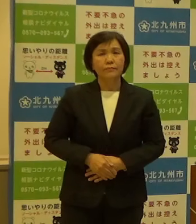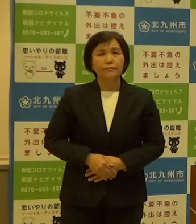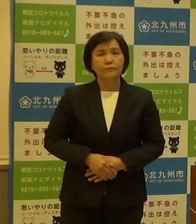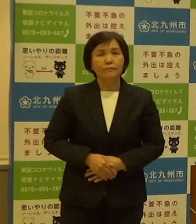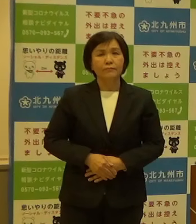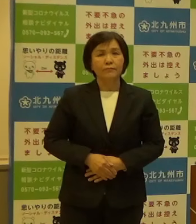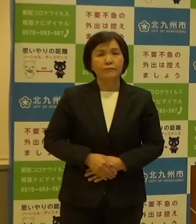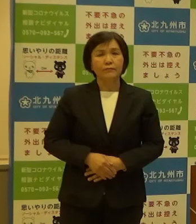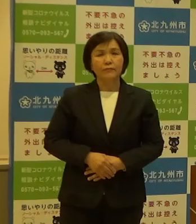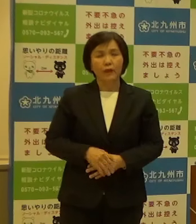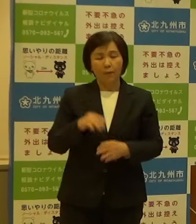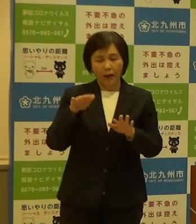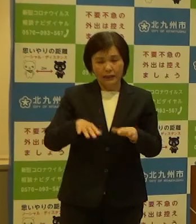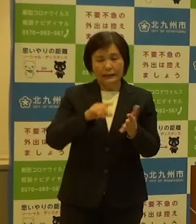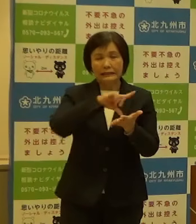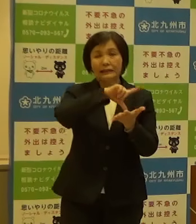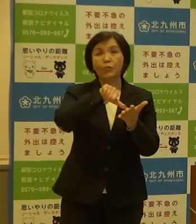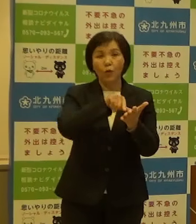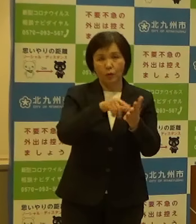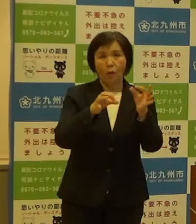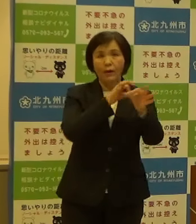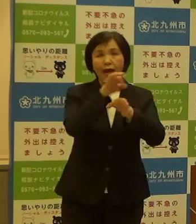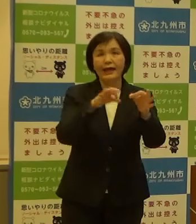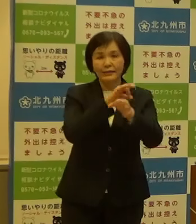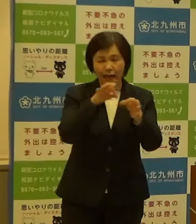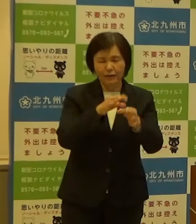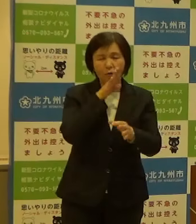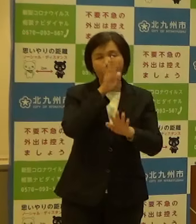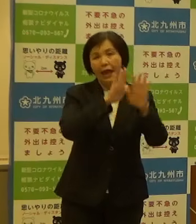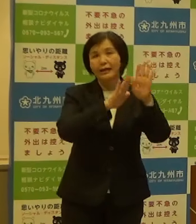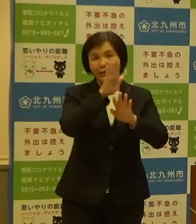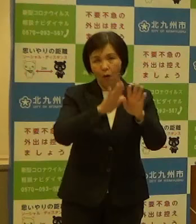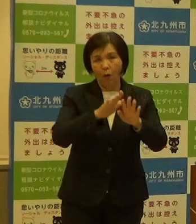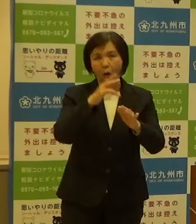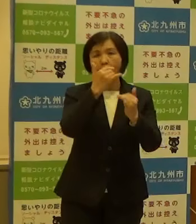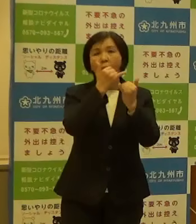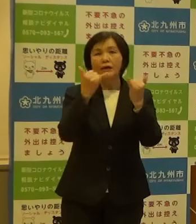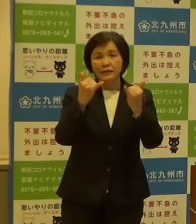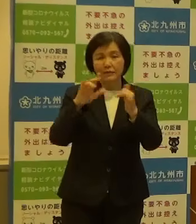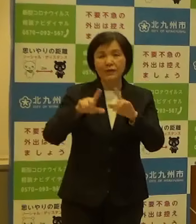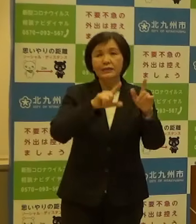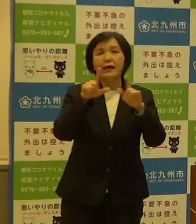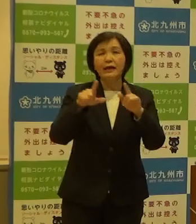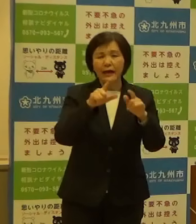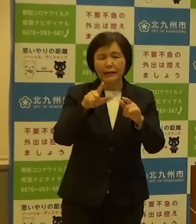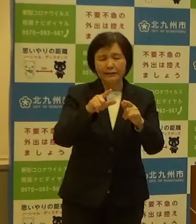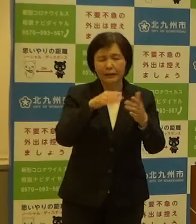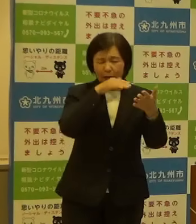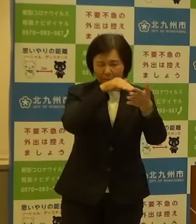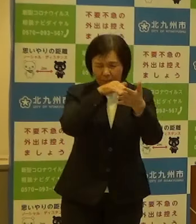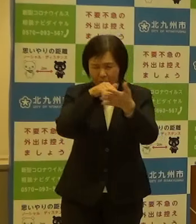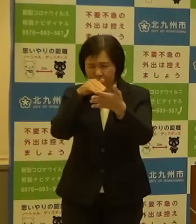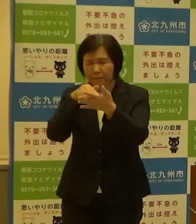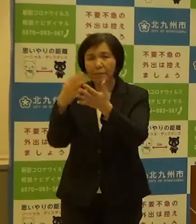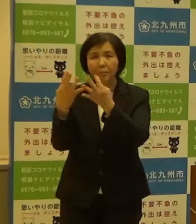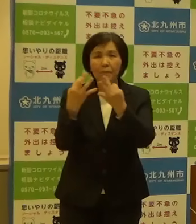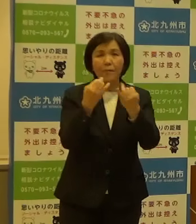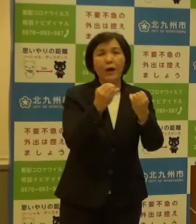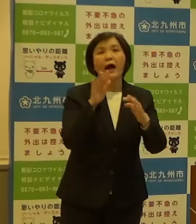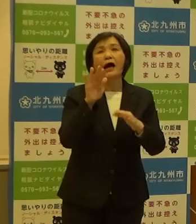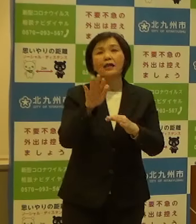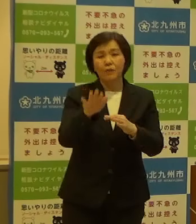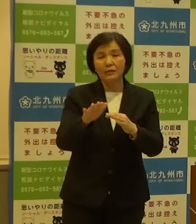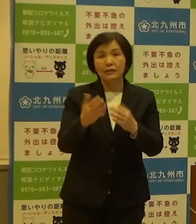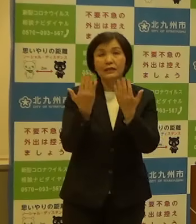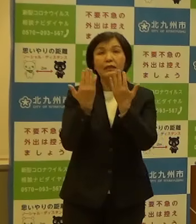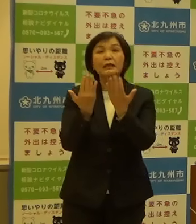それはもう地元経済の現状、市民生活がさまざまな影響を受け制約を受けている学校におきましても、子どもたちの体